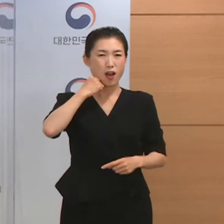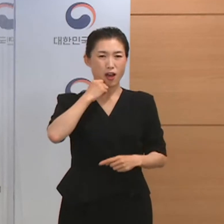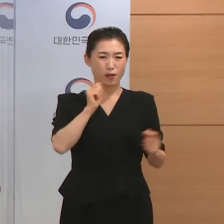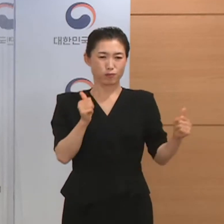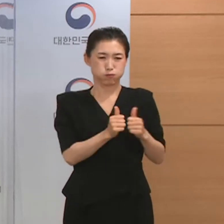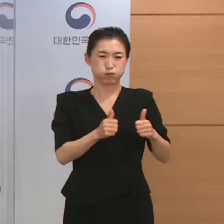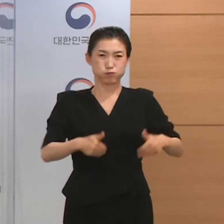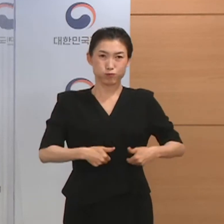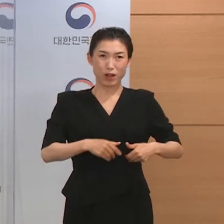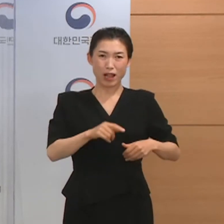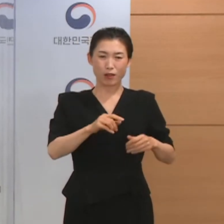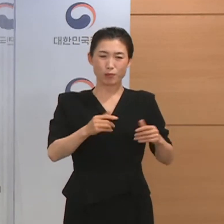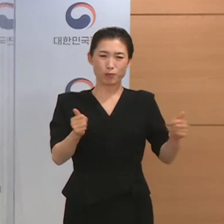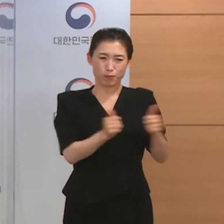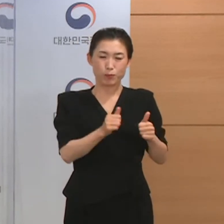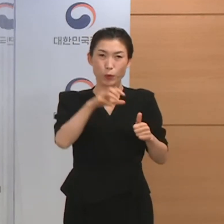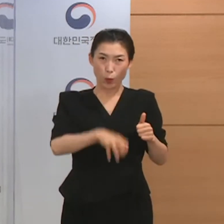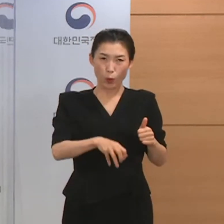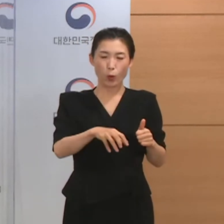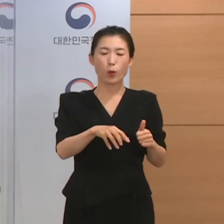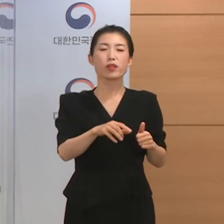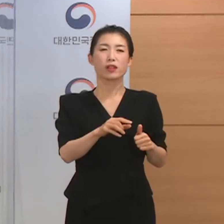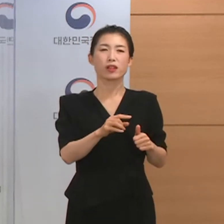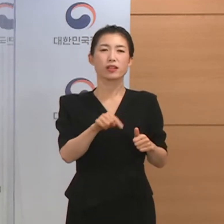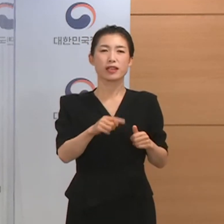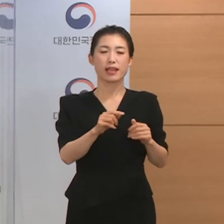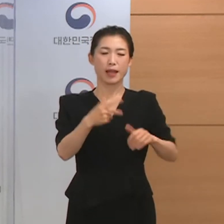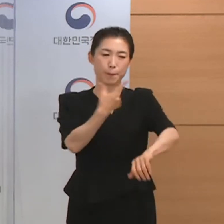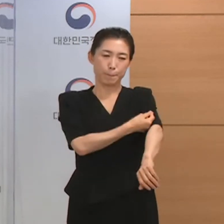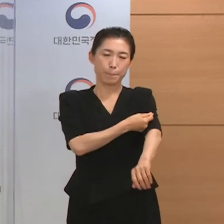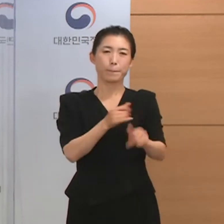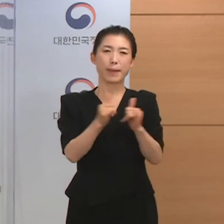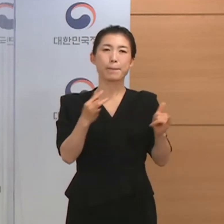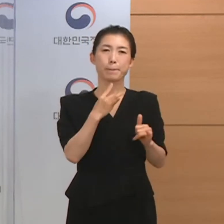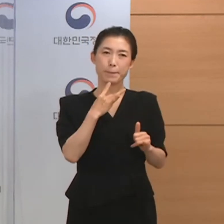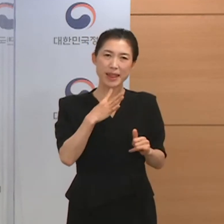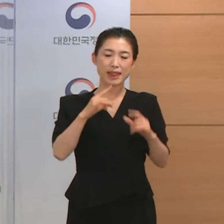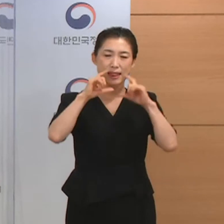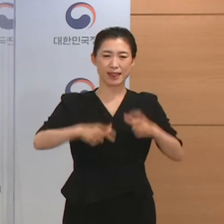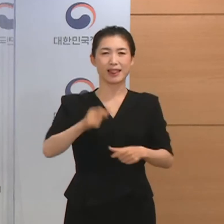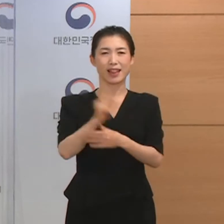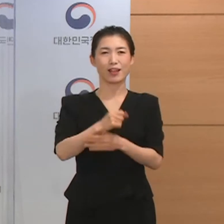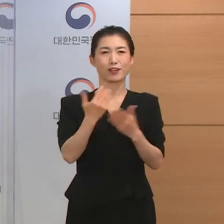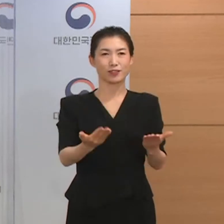대해서는 예방접종을 하신 분들에 대하여 이 부분들을 예외로 한다고 이해하시면 될 것 같습니다.